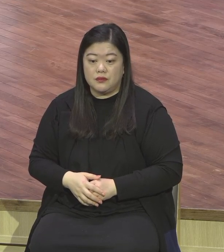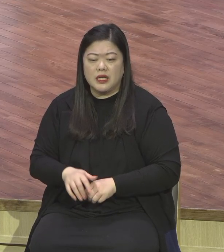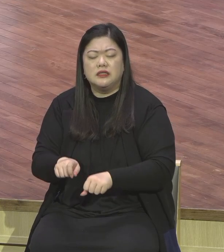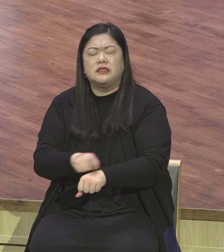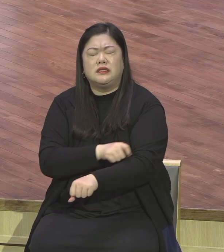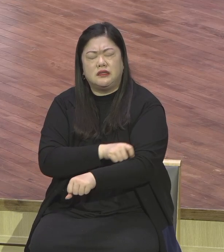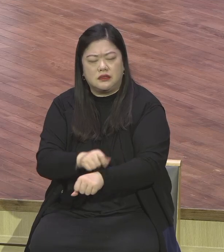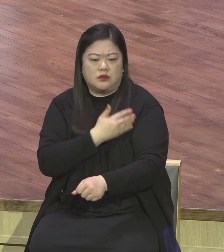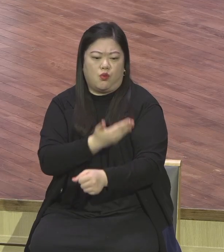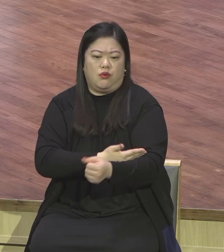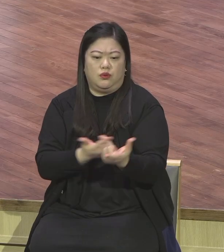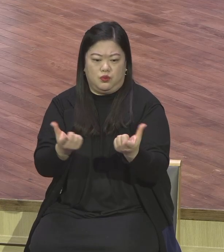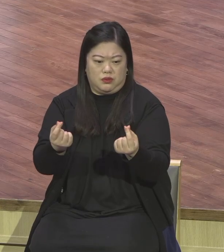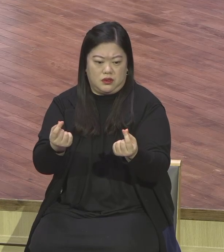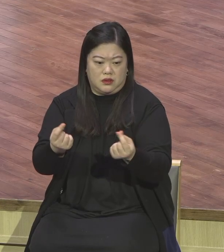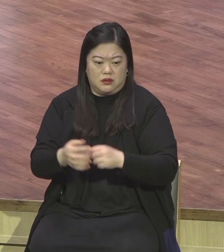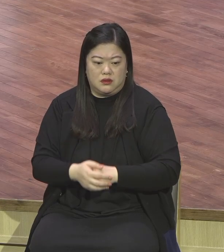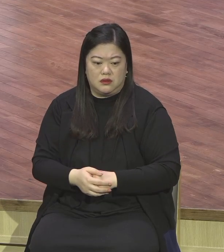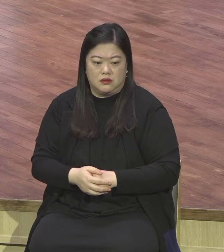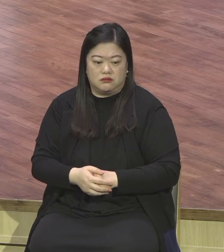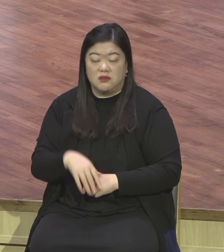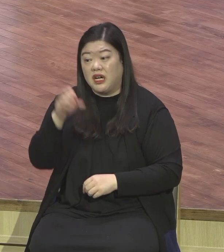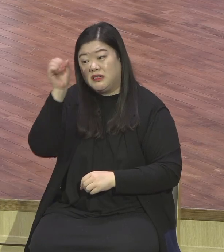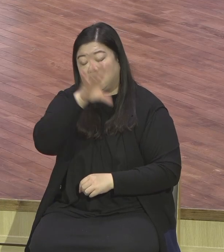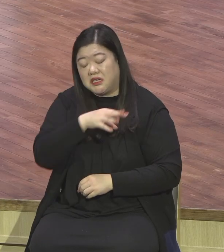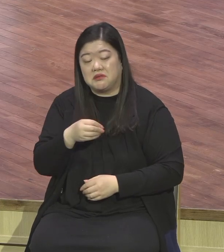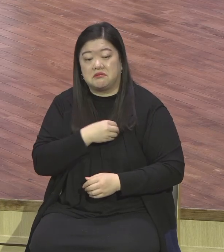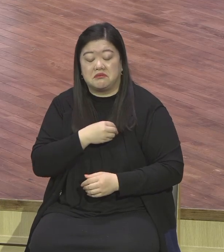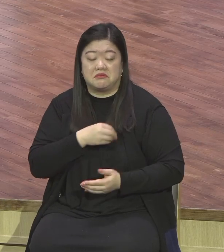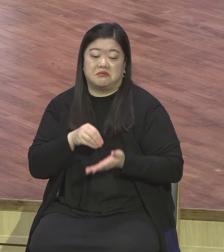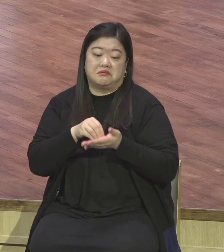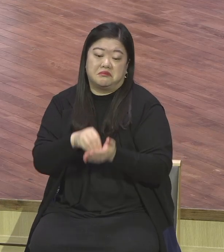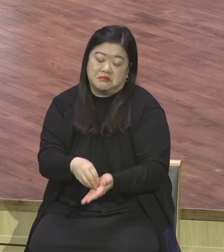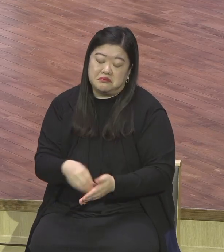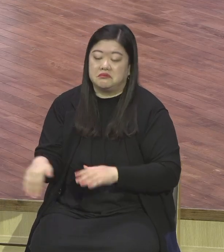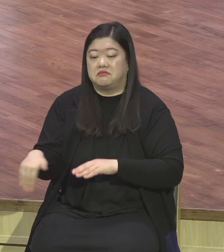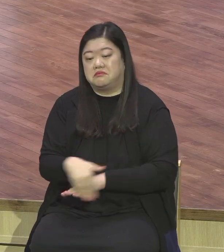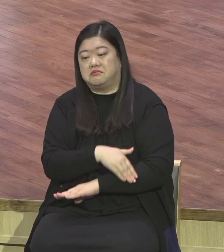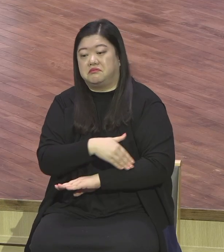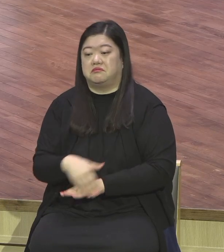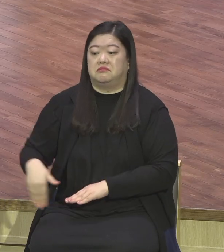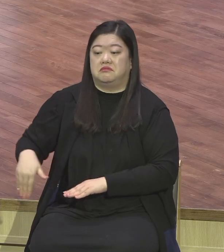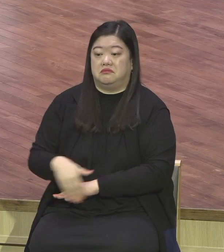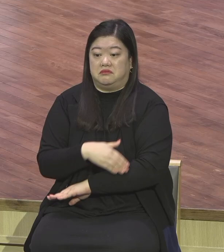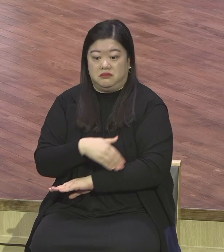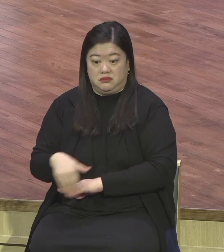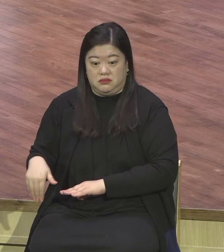아니란 말이에요 예배들과 속으면 안 돼요 늘 다니다 보니까 감각이 없습니까